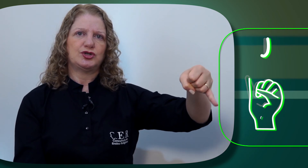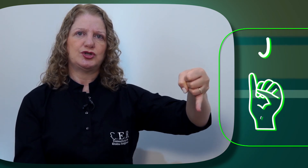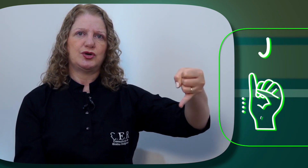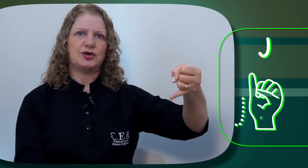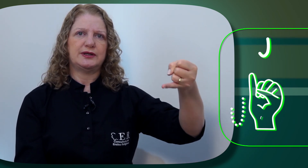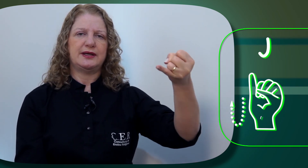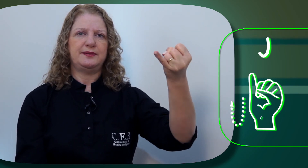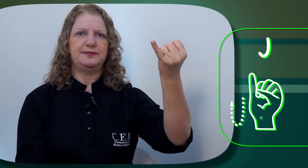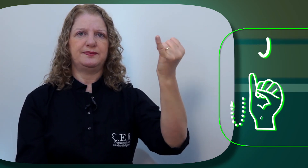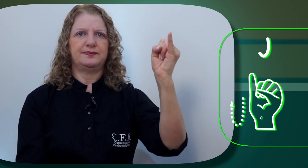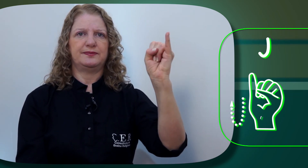J,